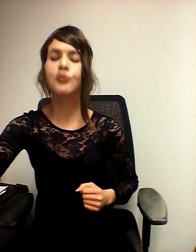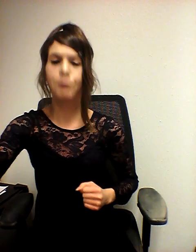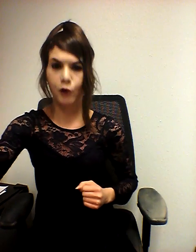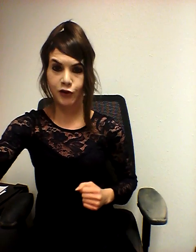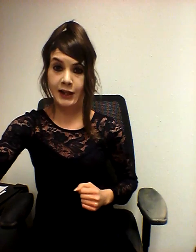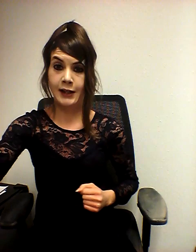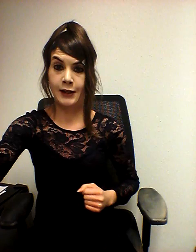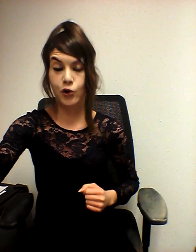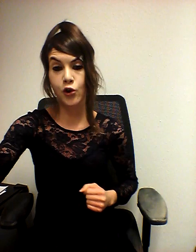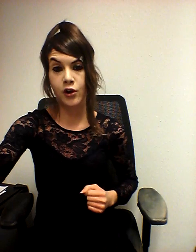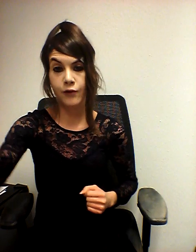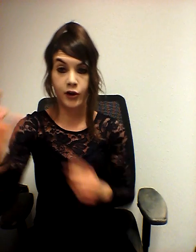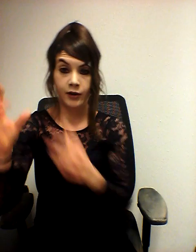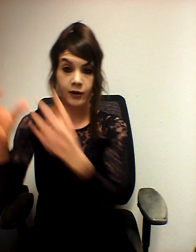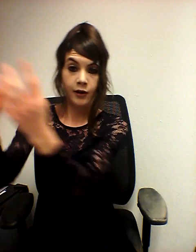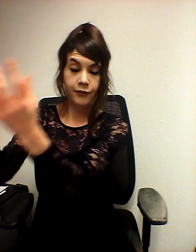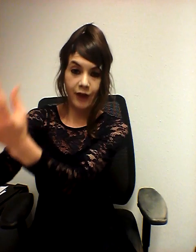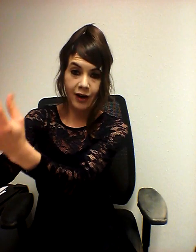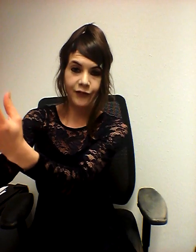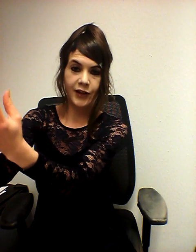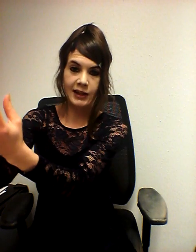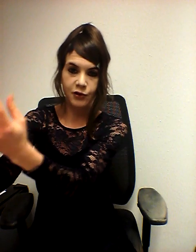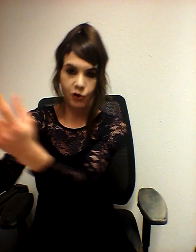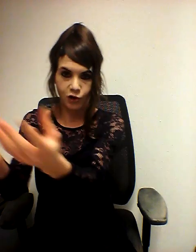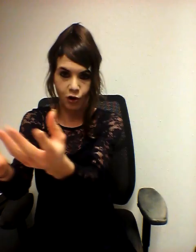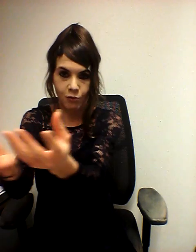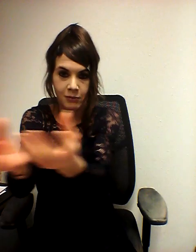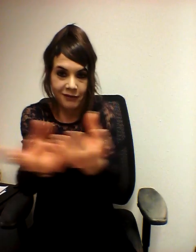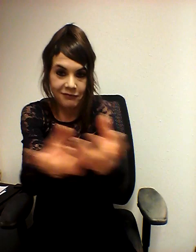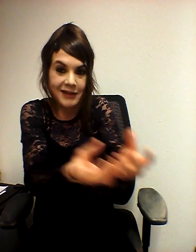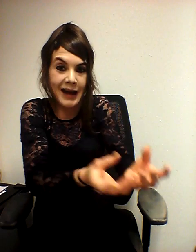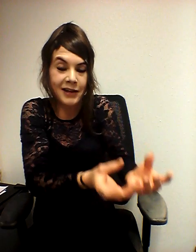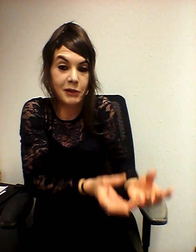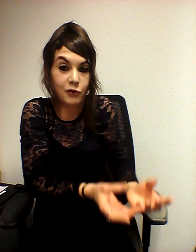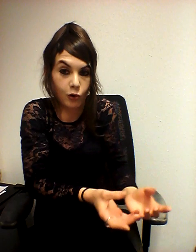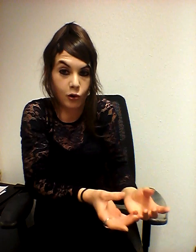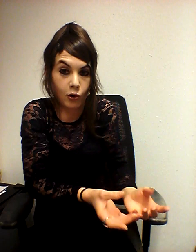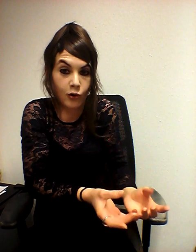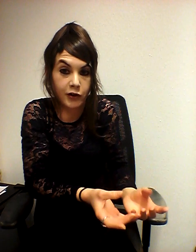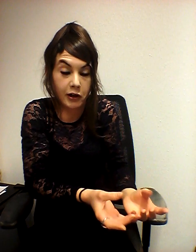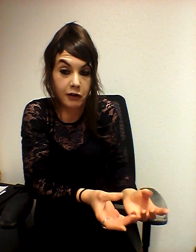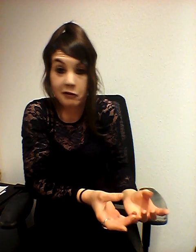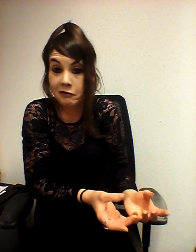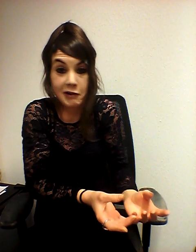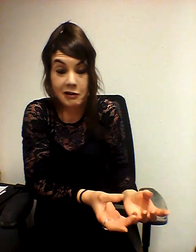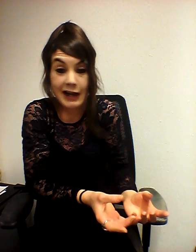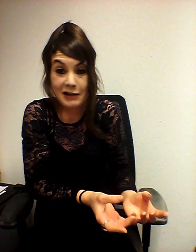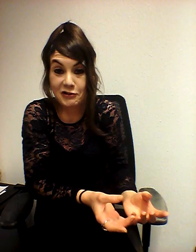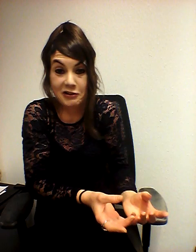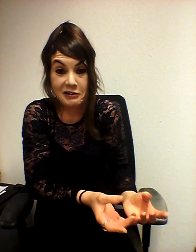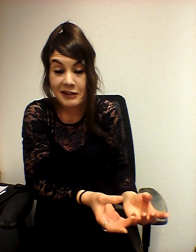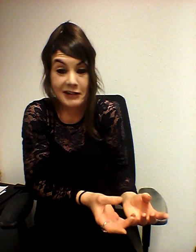getransporteerd kunnen worden van dat lysosoom naar de mitochondriën dan gaan ze niet in de